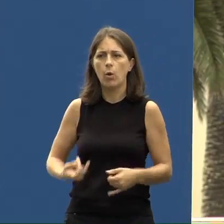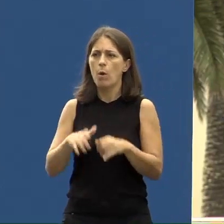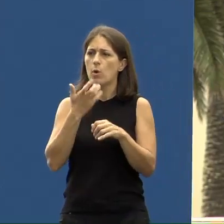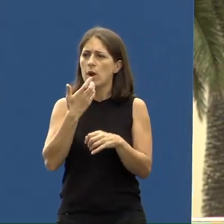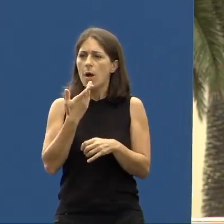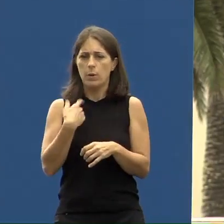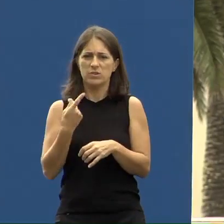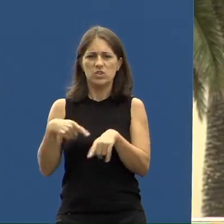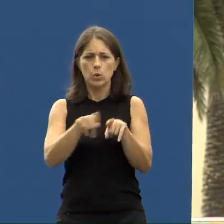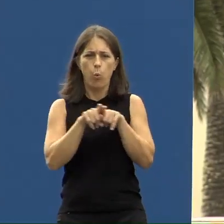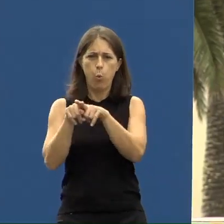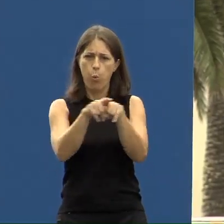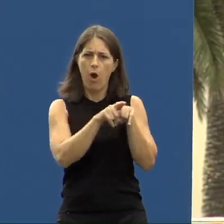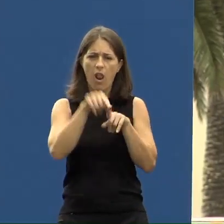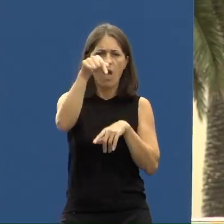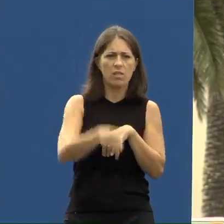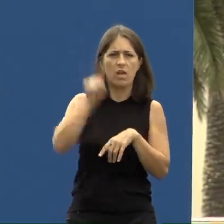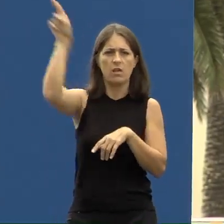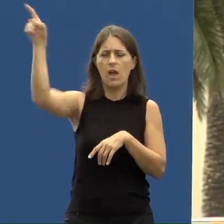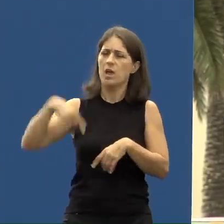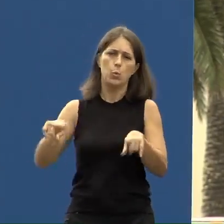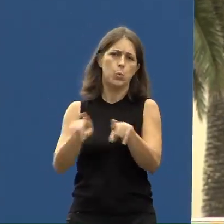falo, aquí e alá.